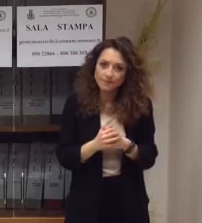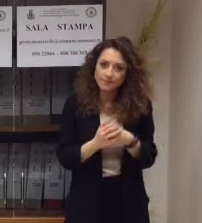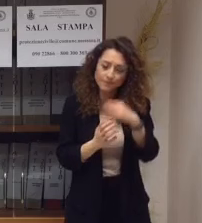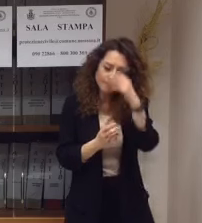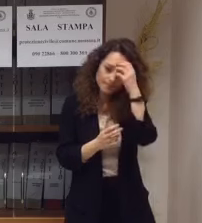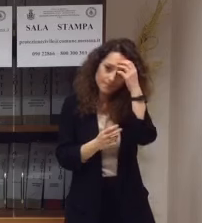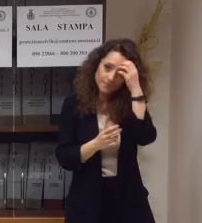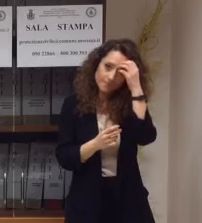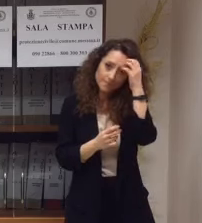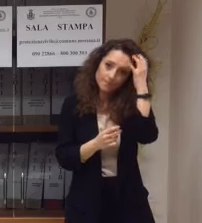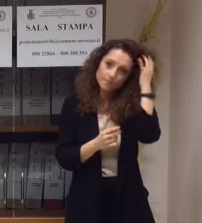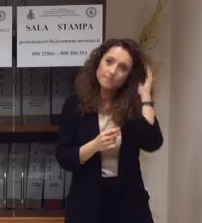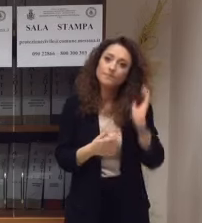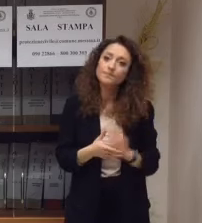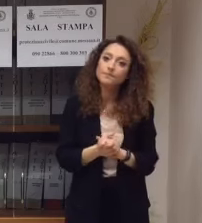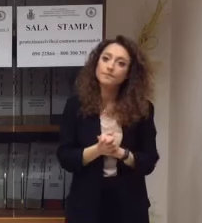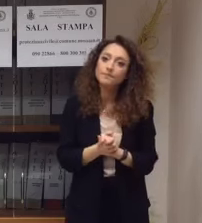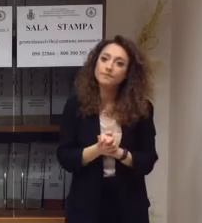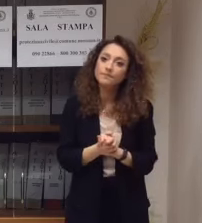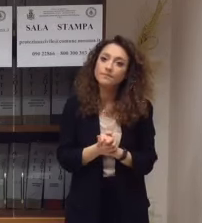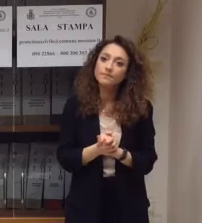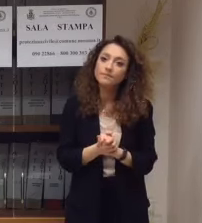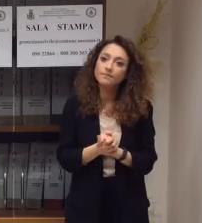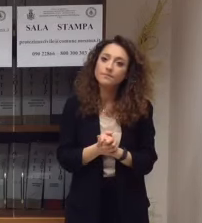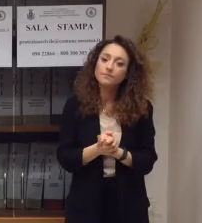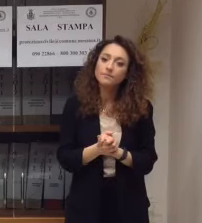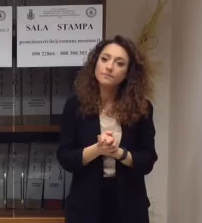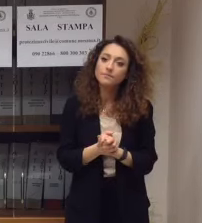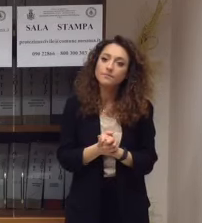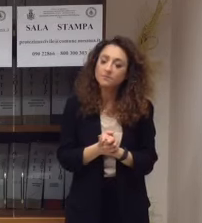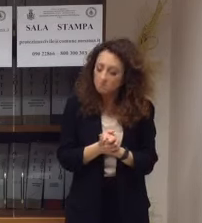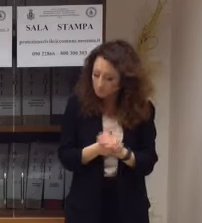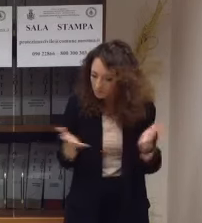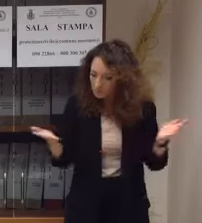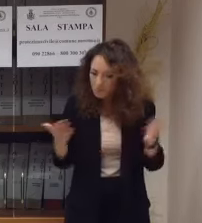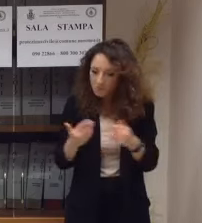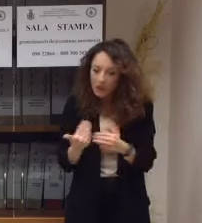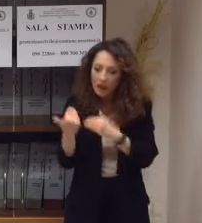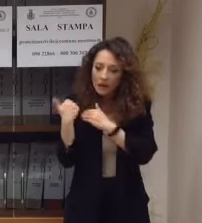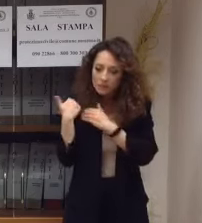mi sono preso la responsabilità di dire: ragioniamo per cassa,